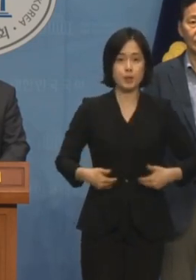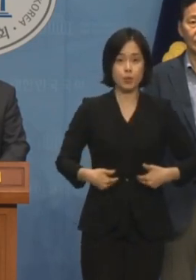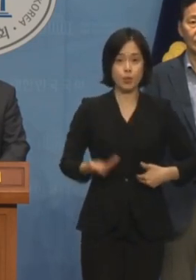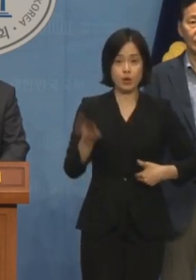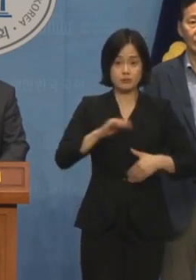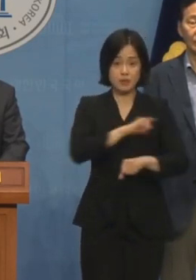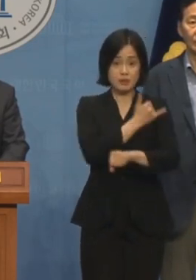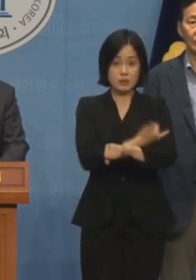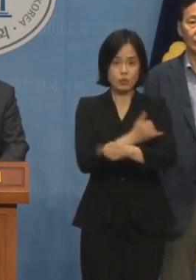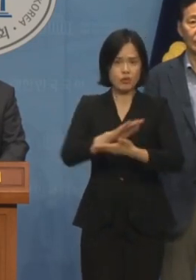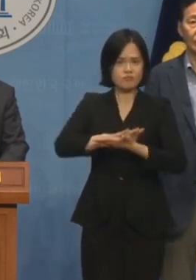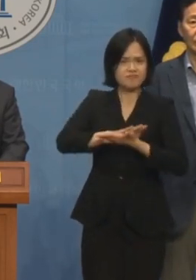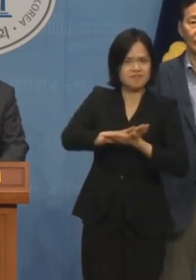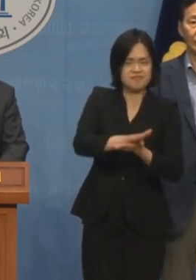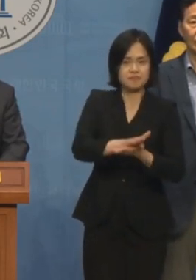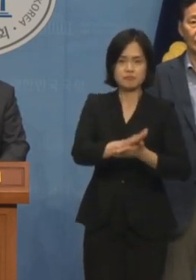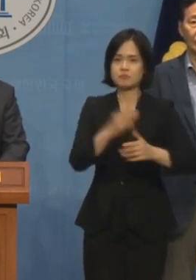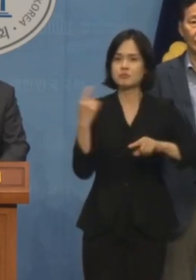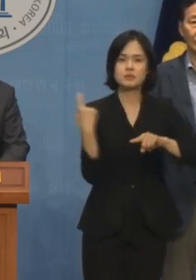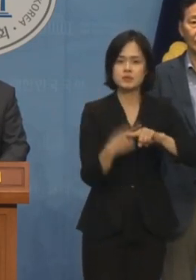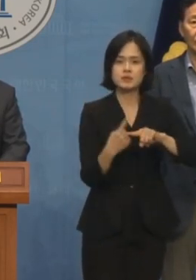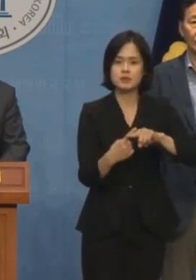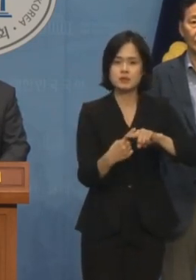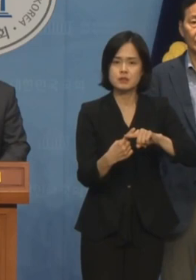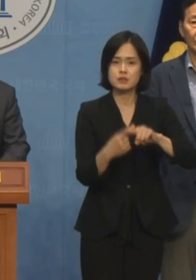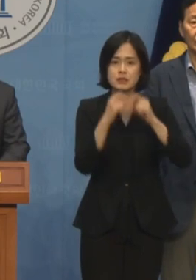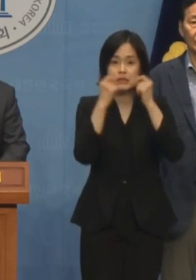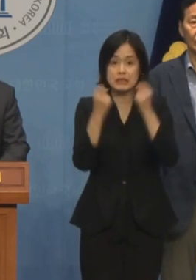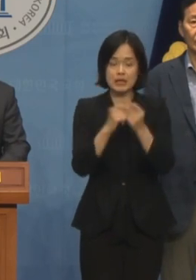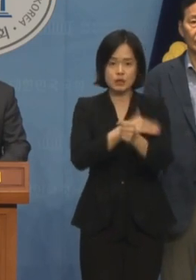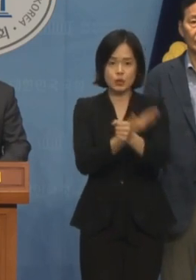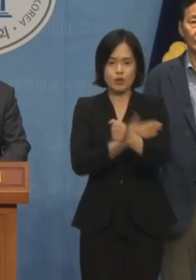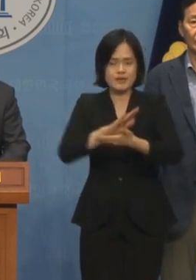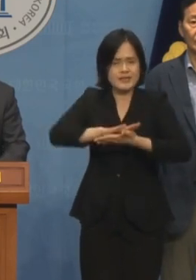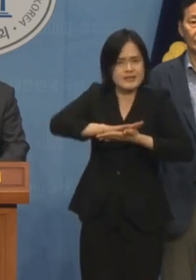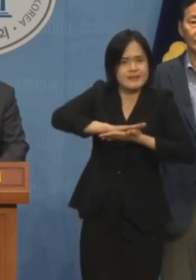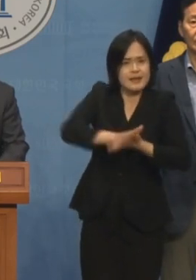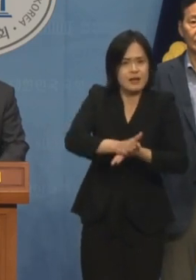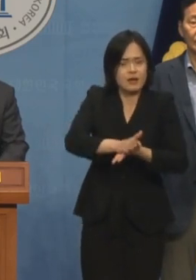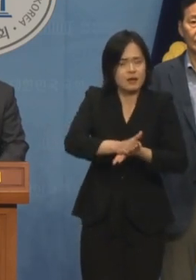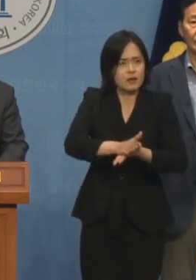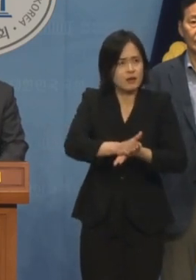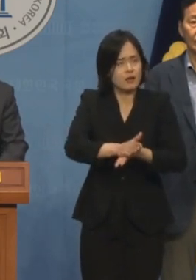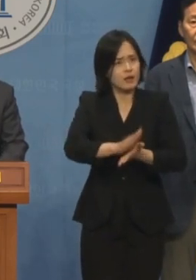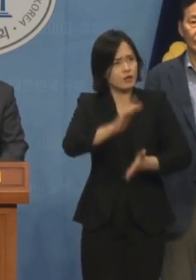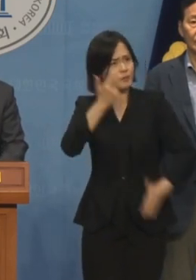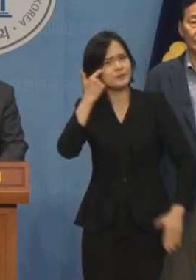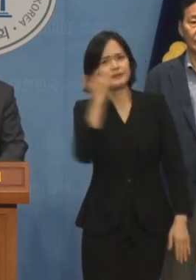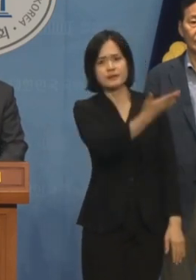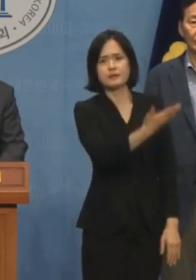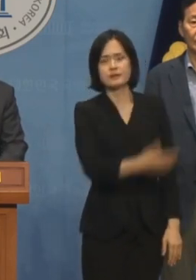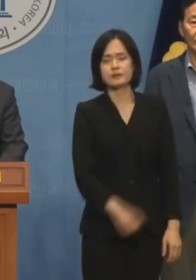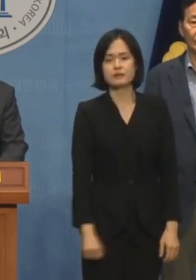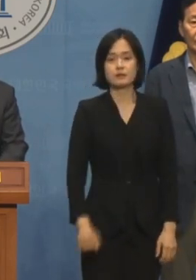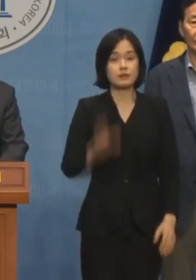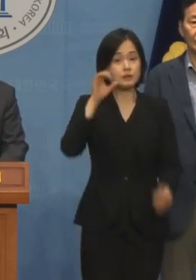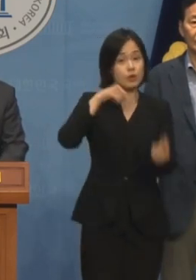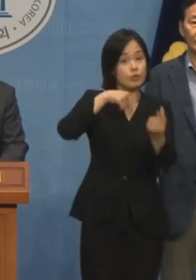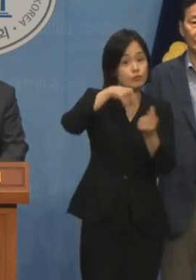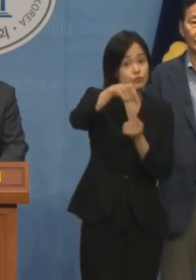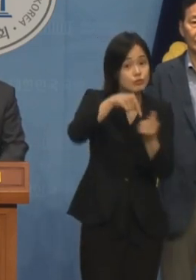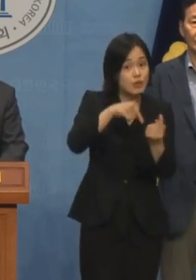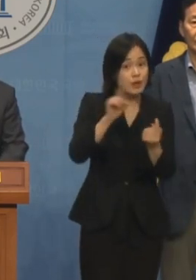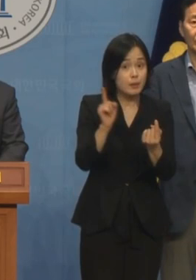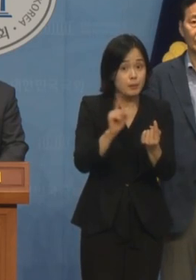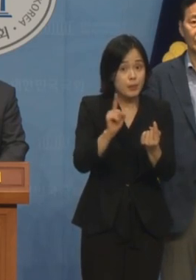유린하고 개인의 권리를 묵살해도 되는 겁니까? 국회 청문회는 의정활동을